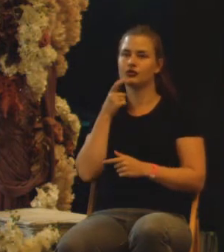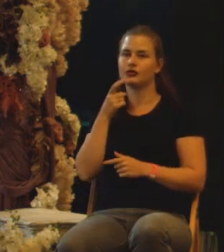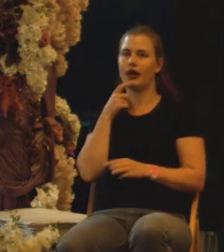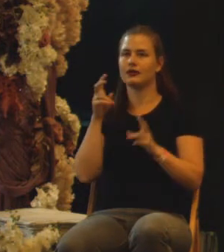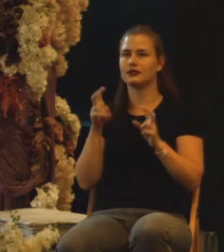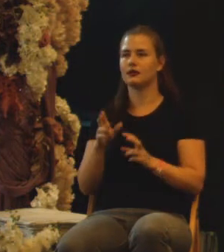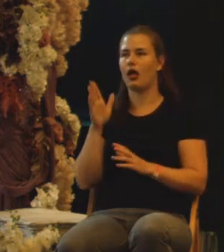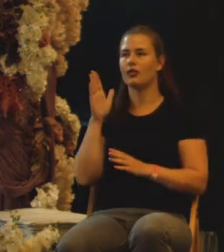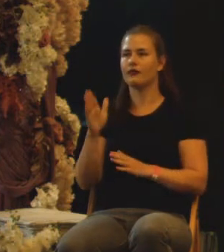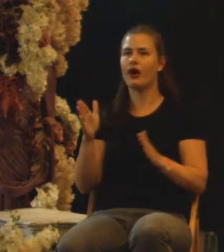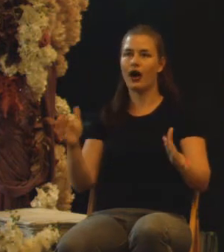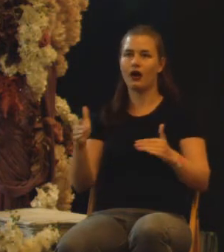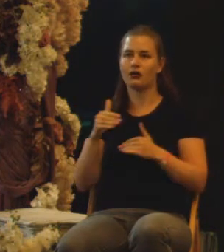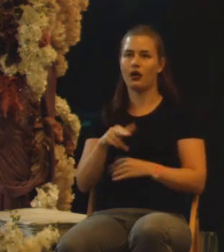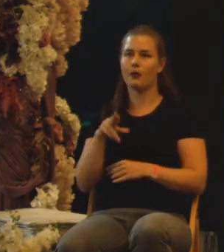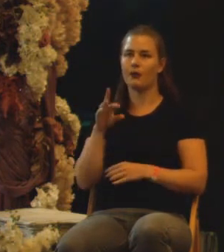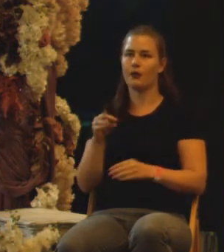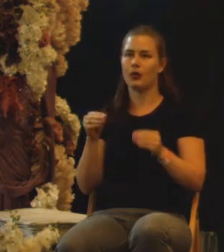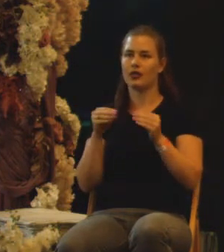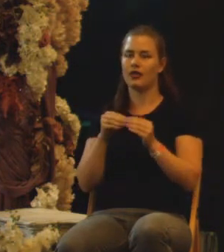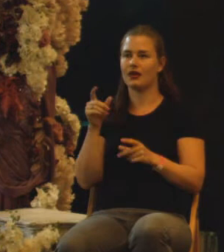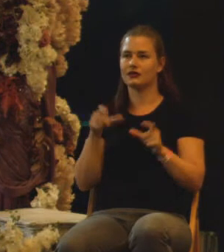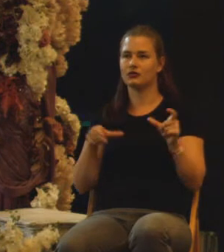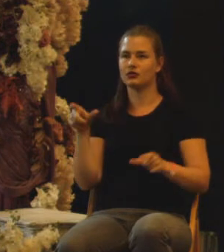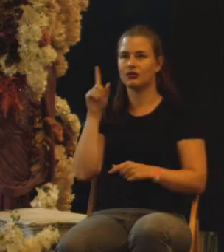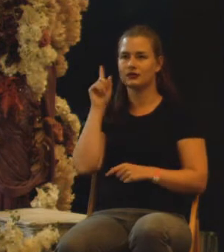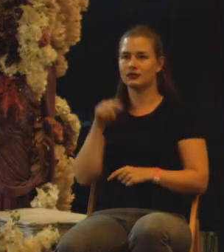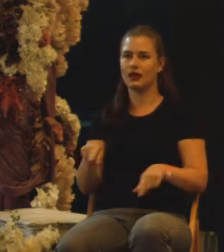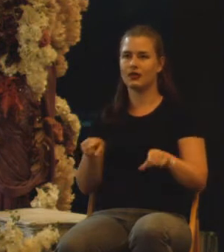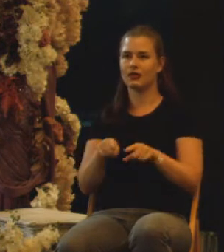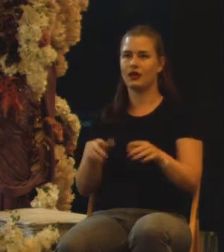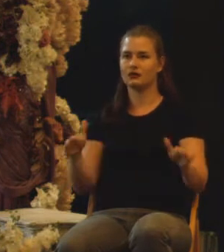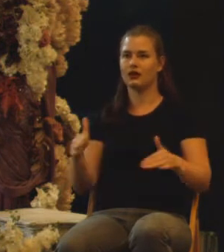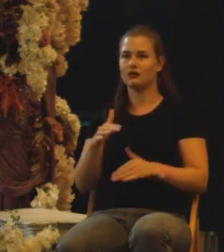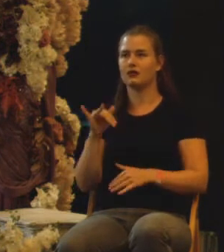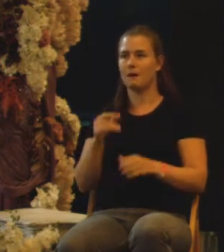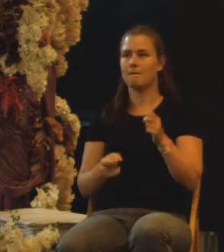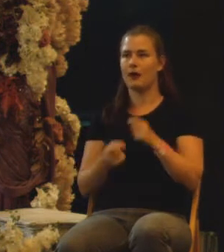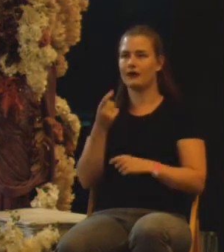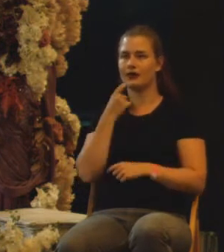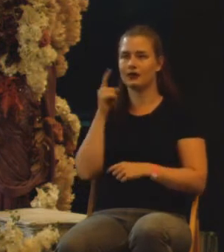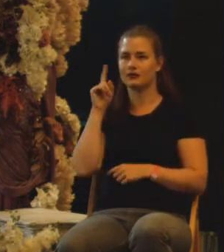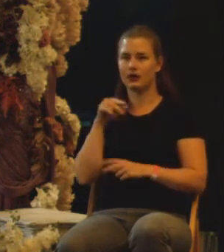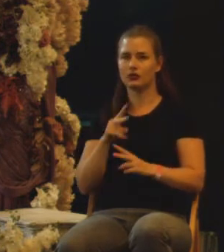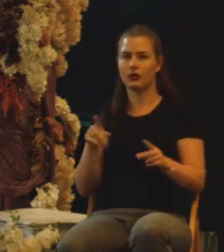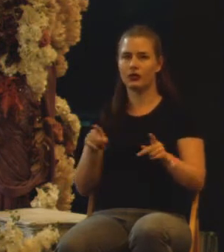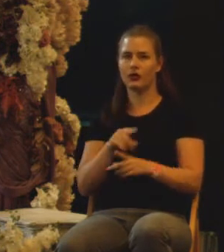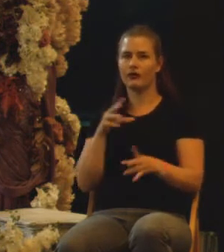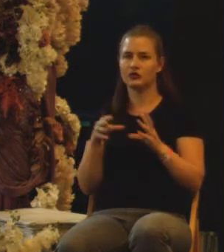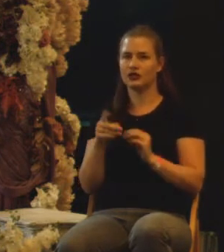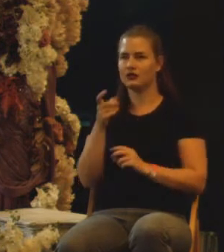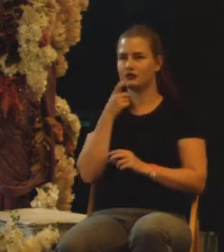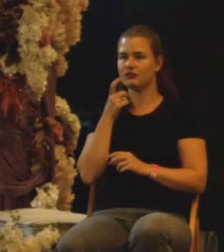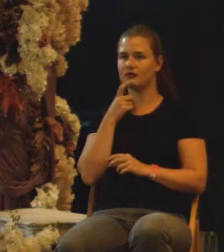в коробке по 10 человек. Вы знаете, такая клетка, из них выпадают яйца. Кто-то знает, что такое яйцо вообще?